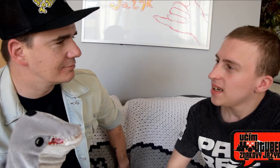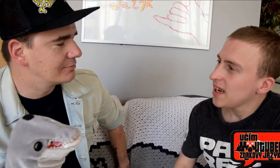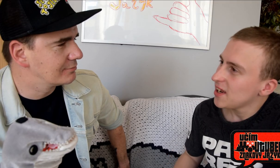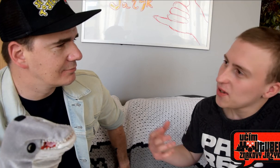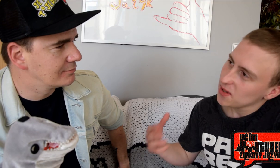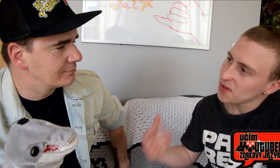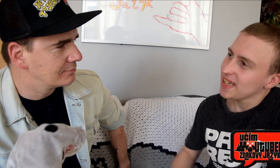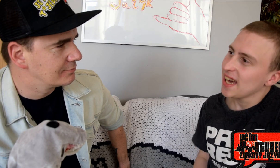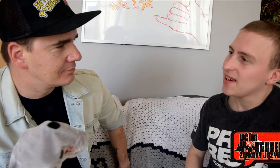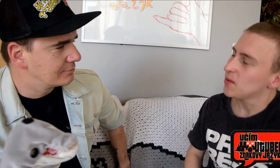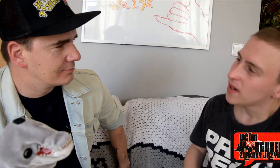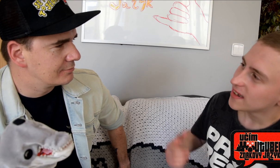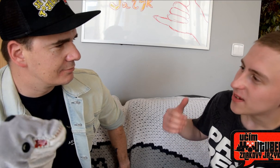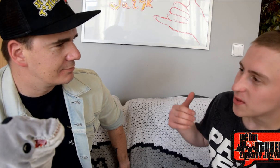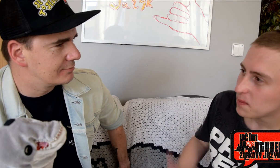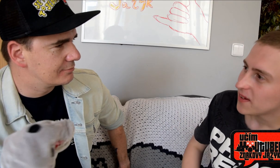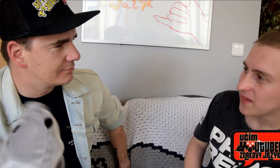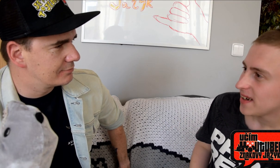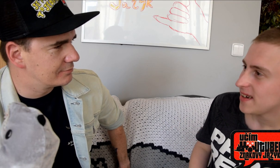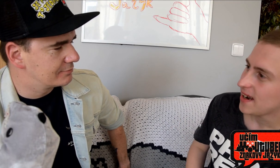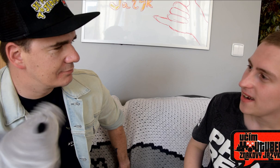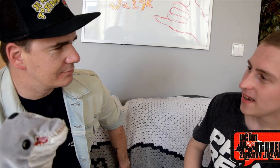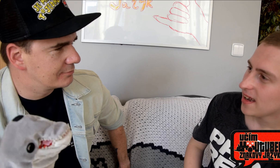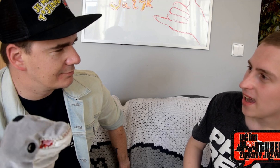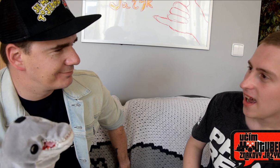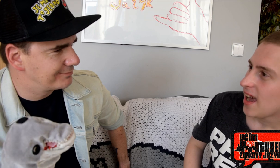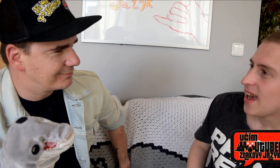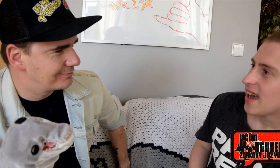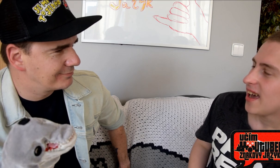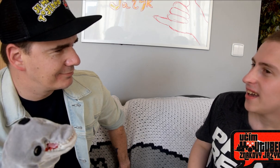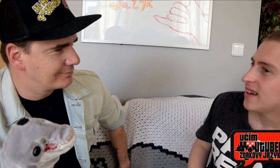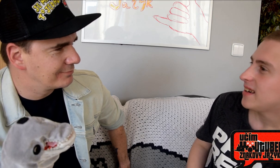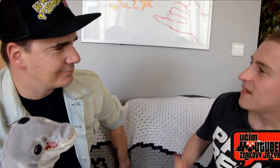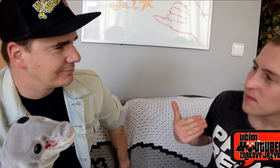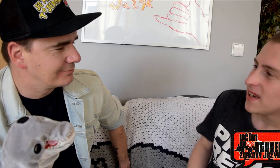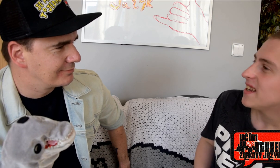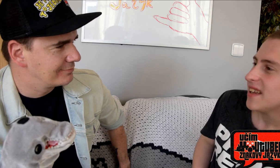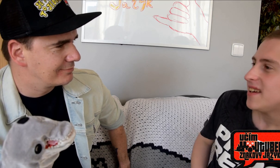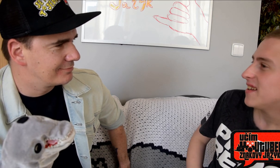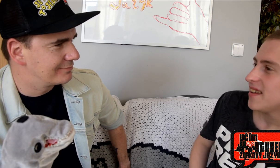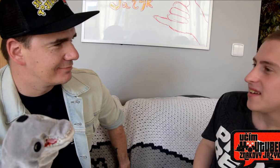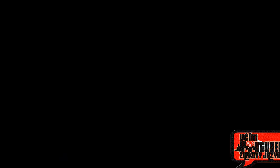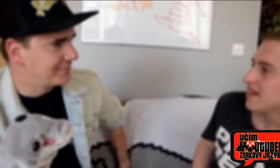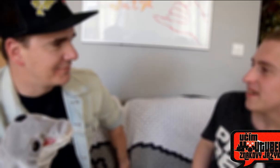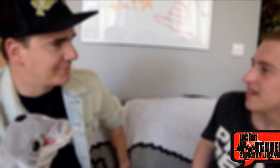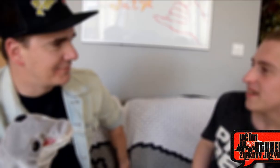Takže, Rockstar, ukázal jsi to perfektně. A dávám ti 10 z 10.